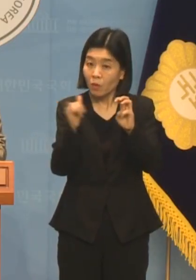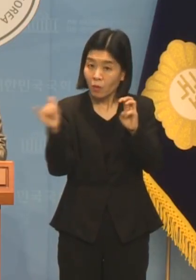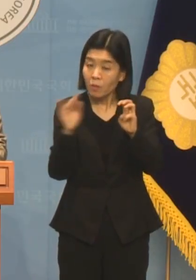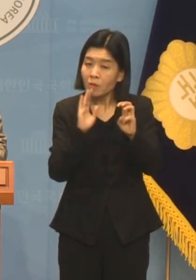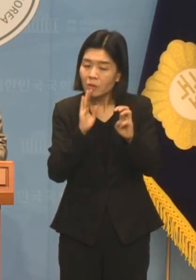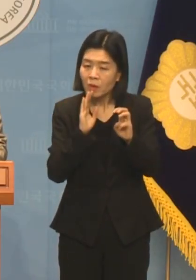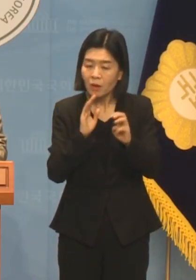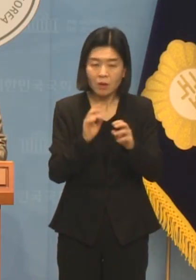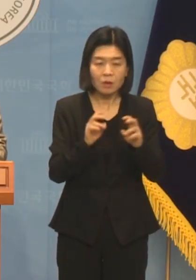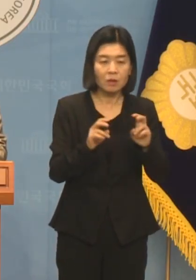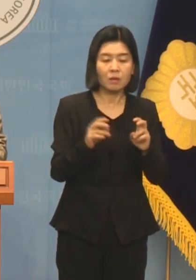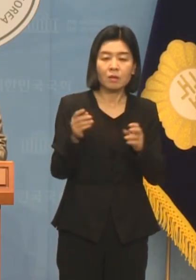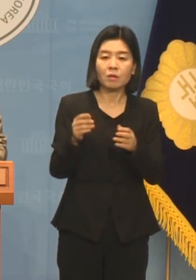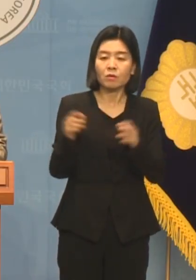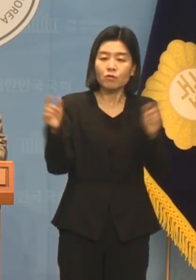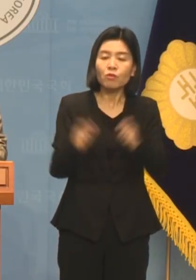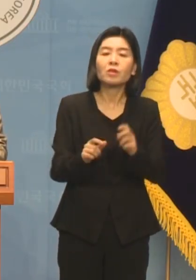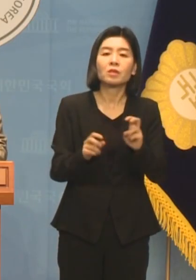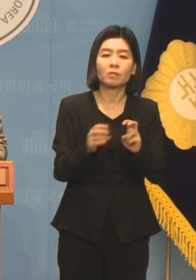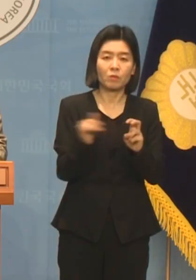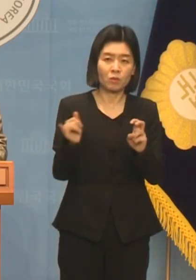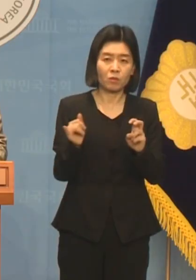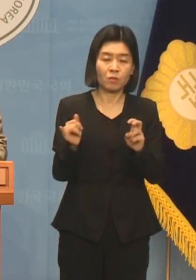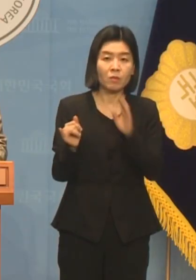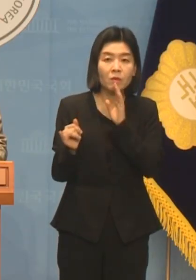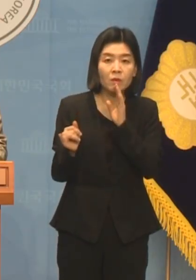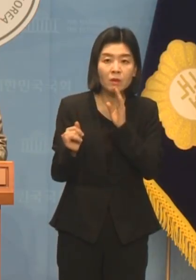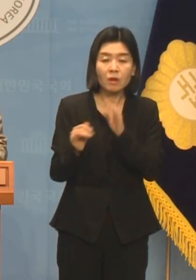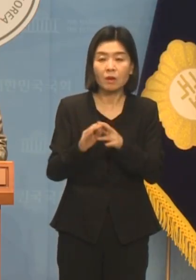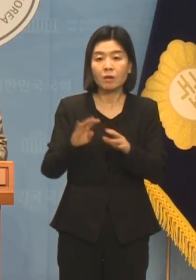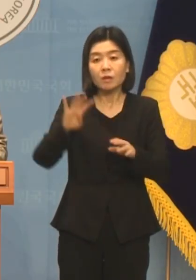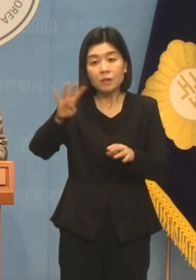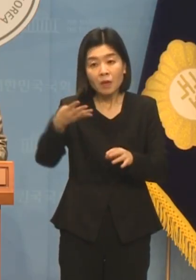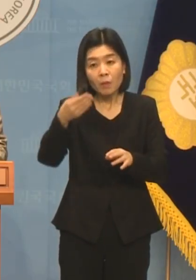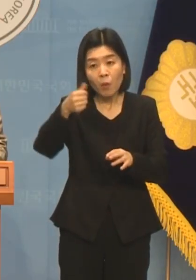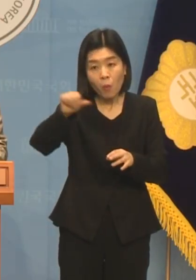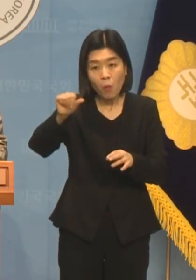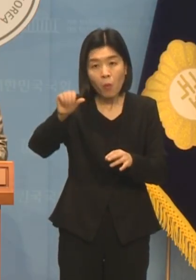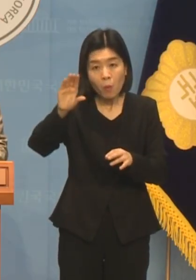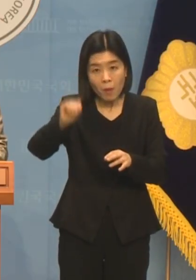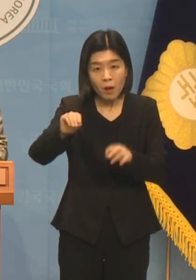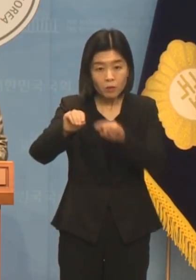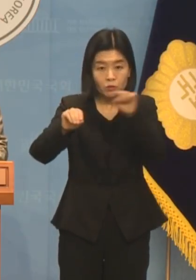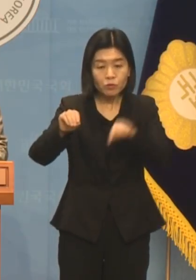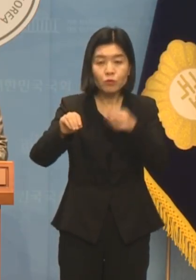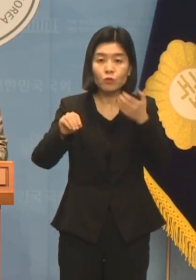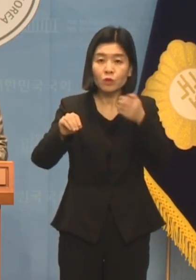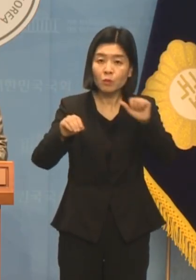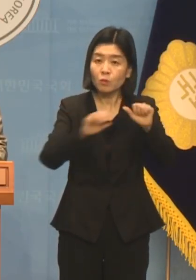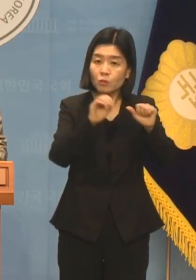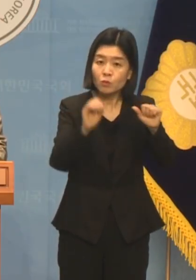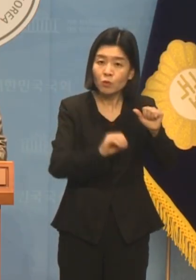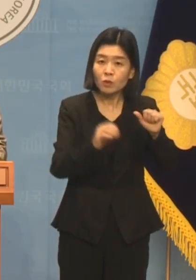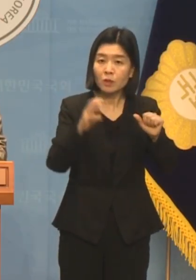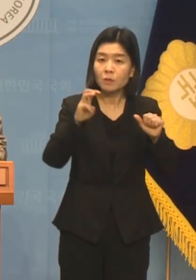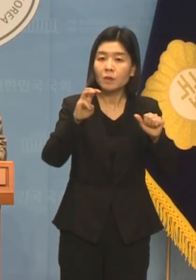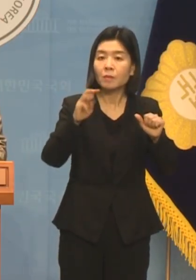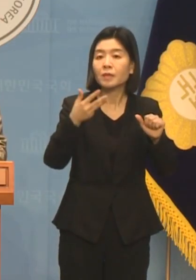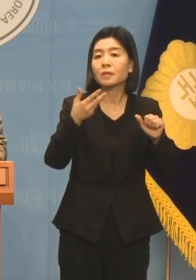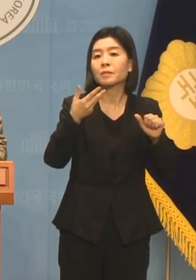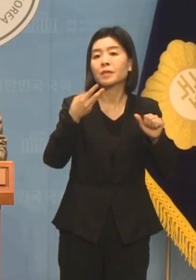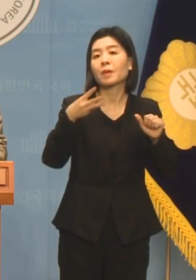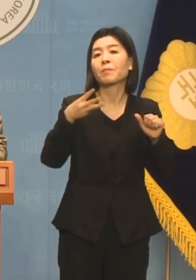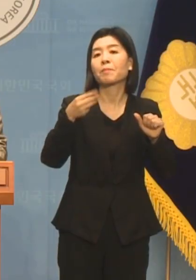있음에도 식대 예산 405만 원 중 95%인 383만 원을 사용하였고